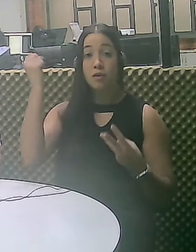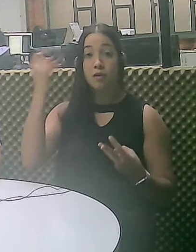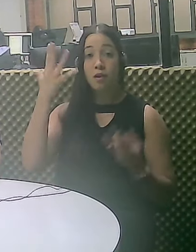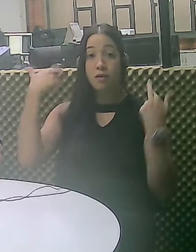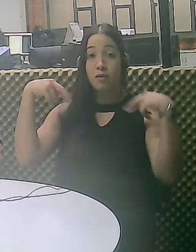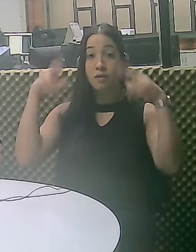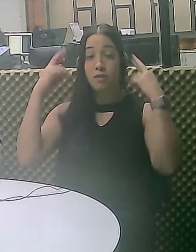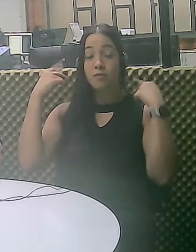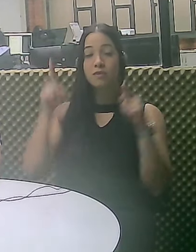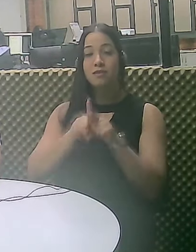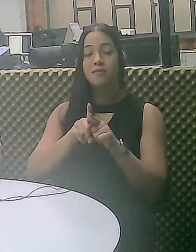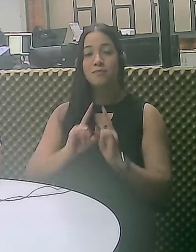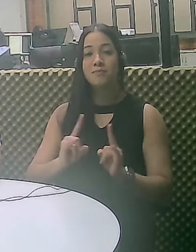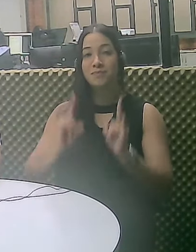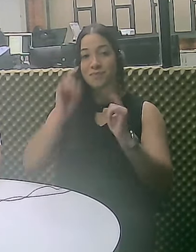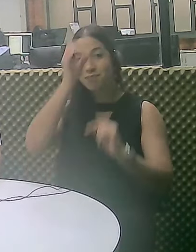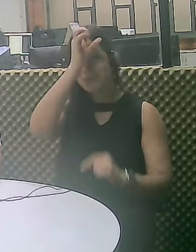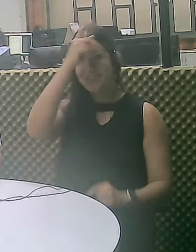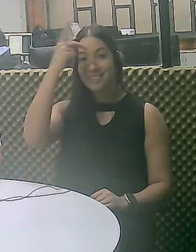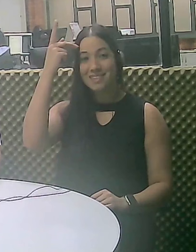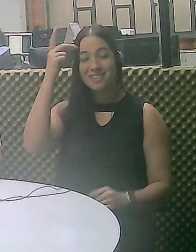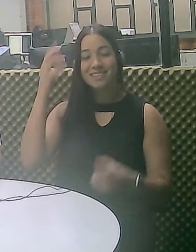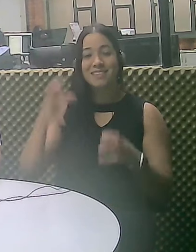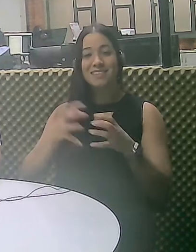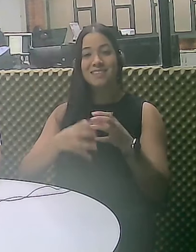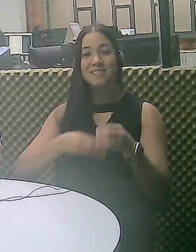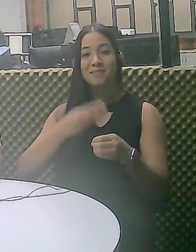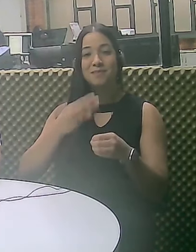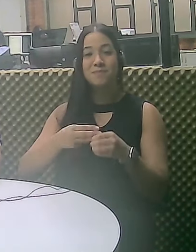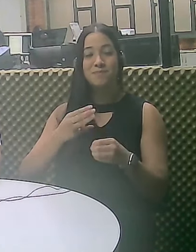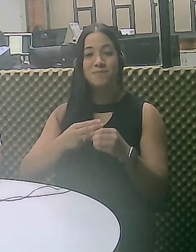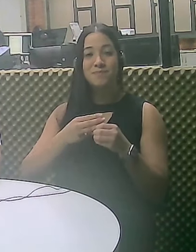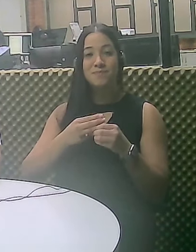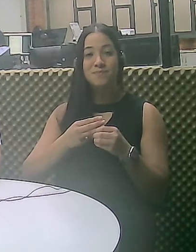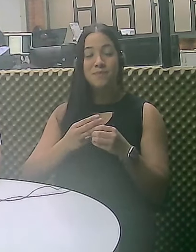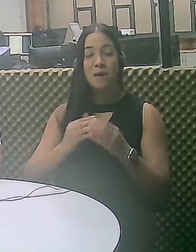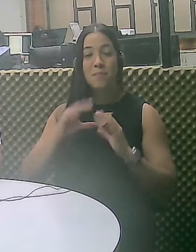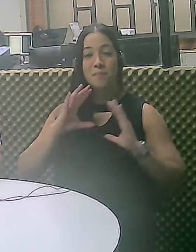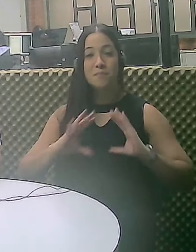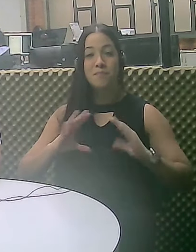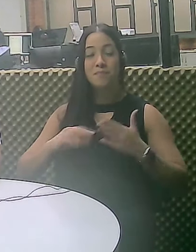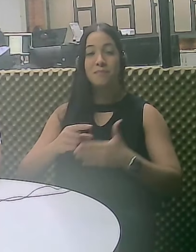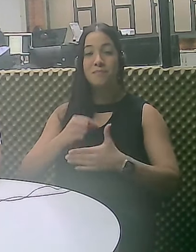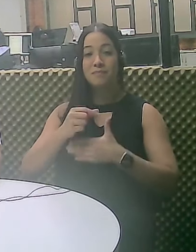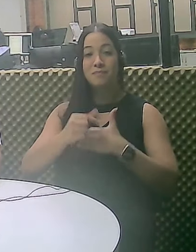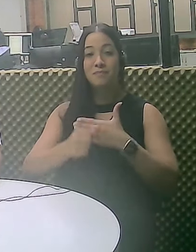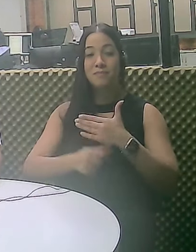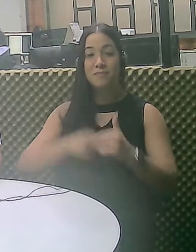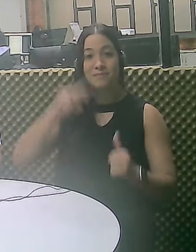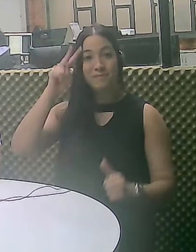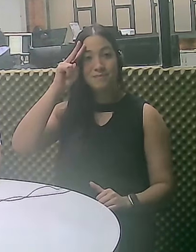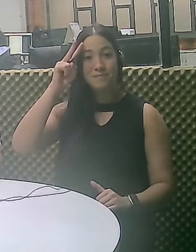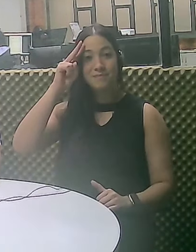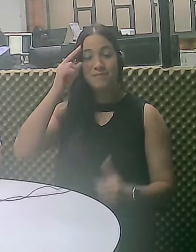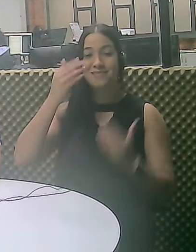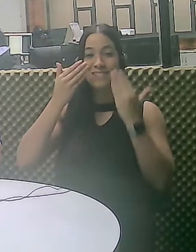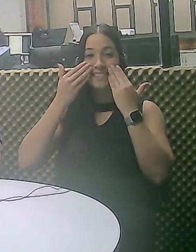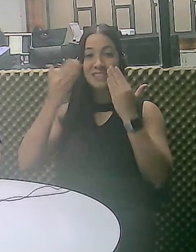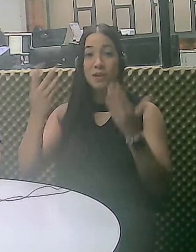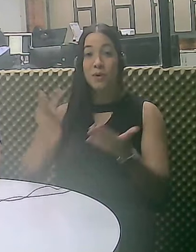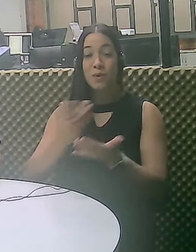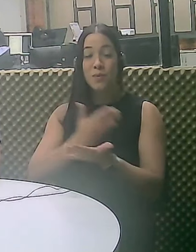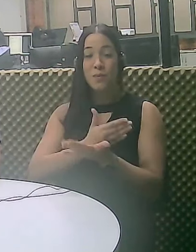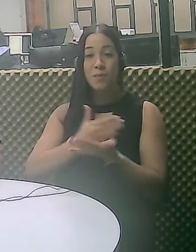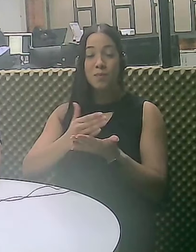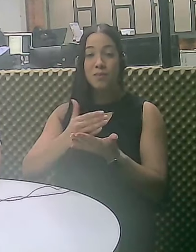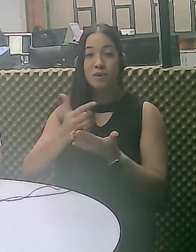e também pelo Centro Administrativo, a Banda Municipal chega à Praça do Rosário nesta segunda-feira. O concerto começa às 7